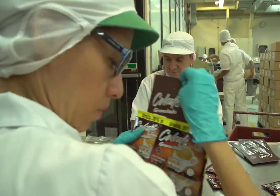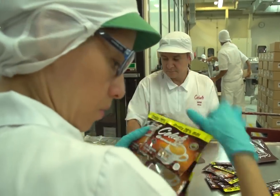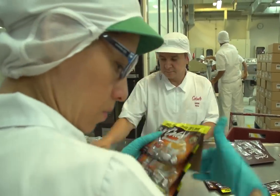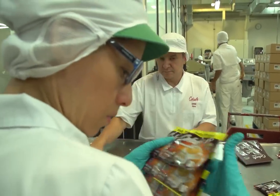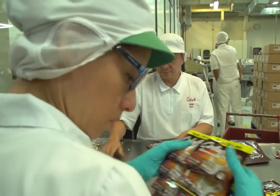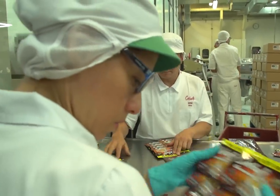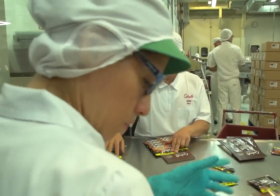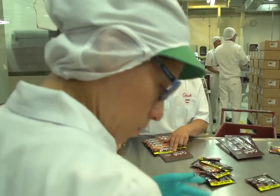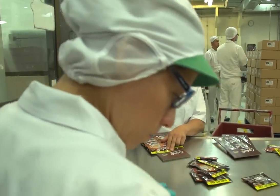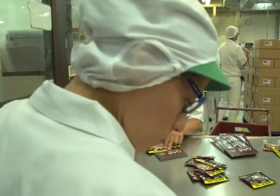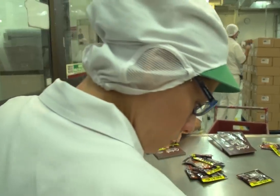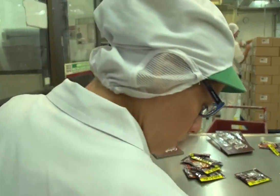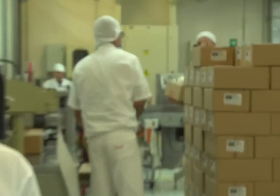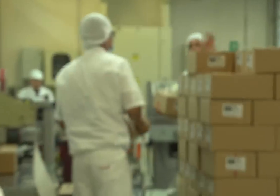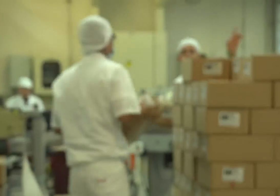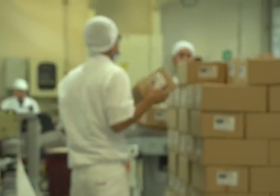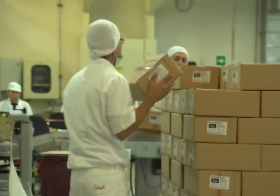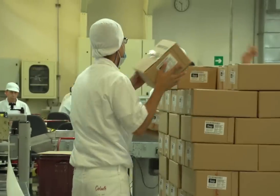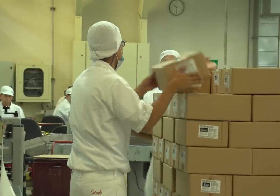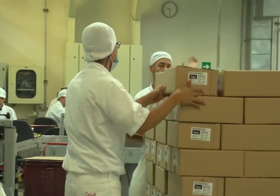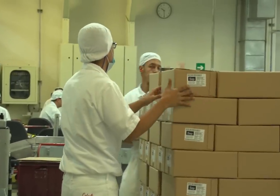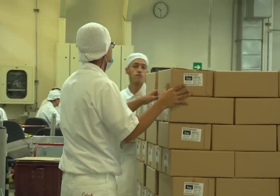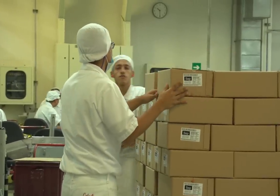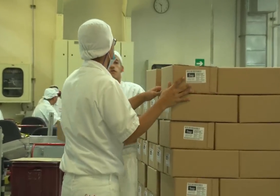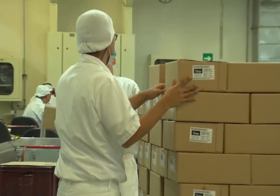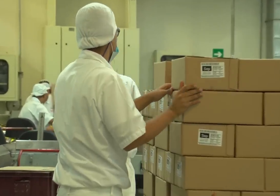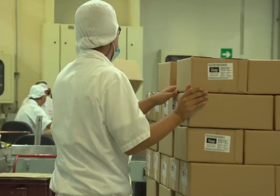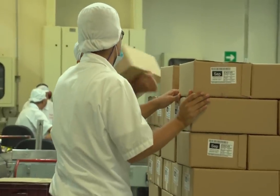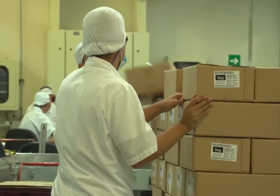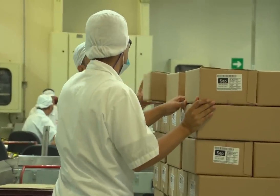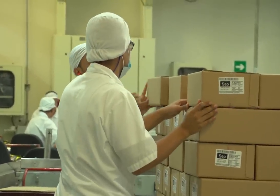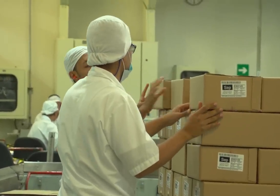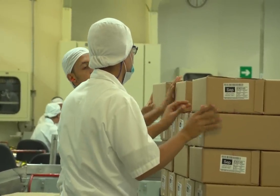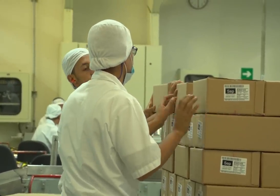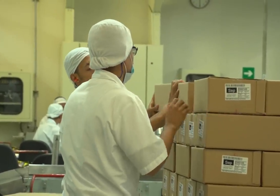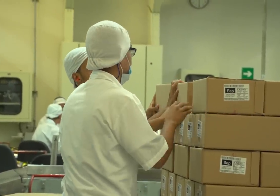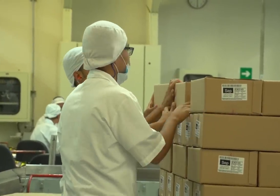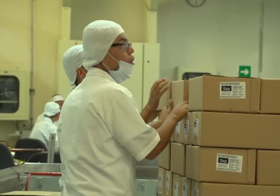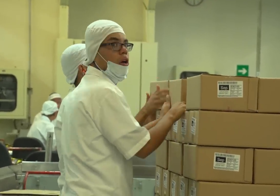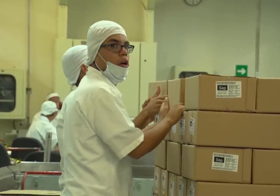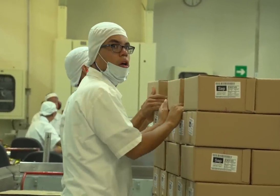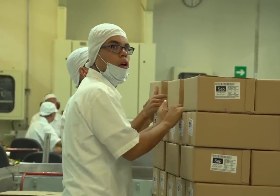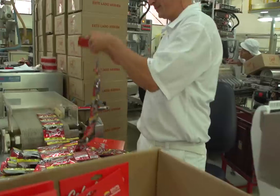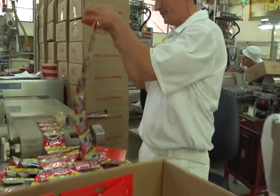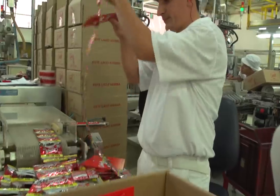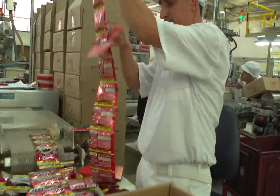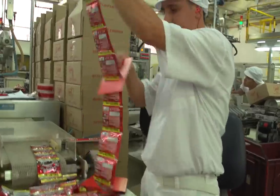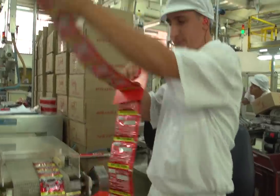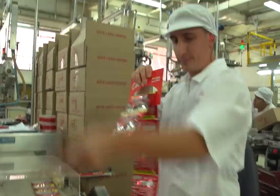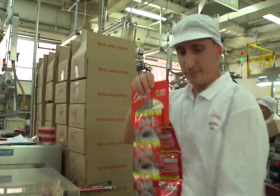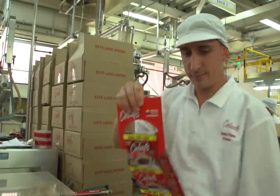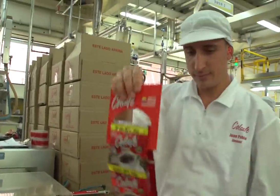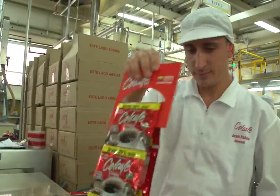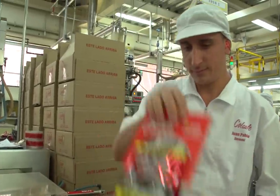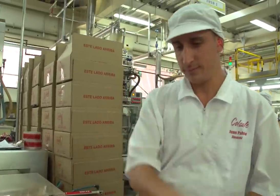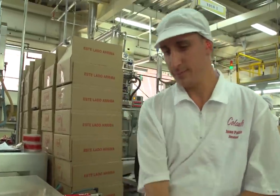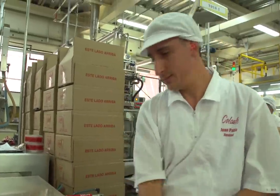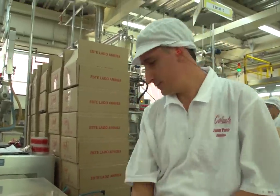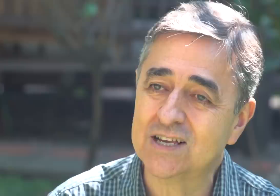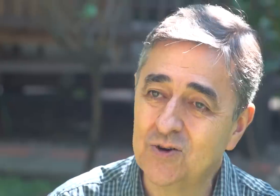Cuando uno entiende que el mundo del sordo es un mundo de exclusión y de pobreza, pues uno encuentra que hay doble razón